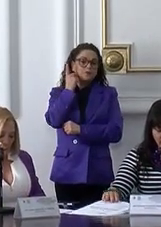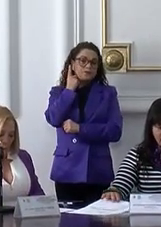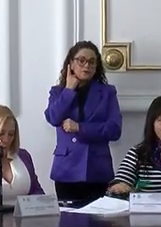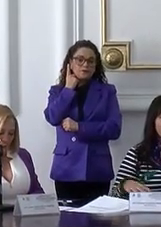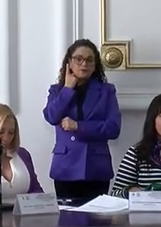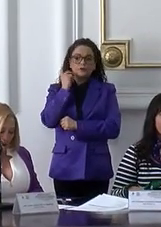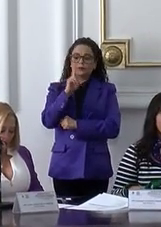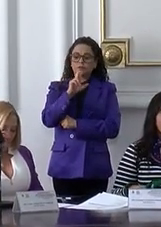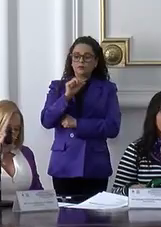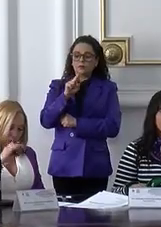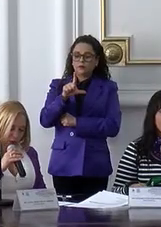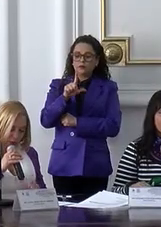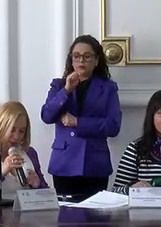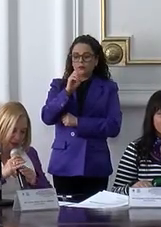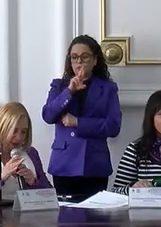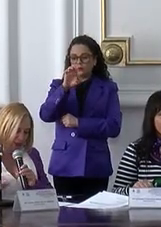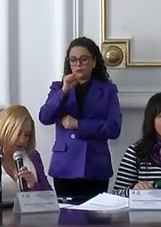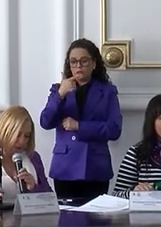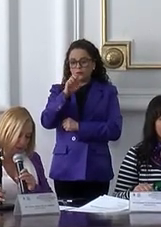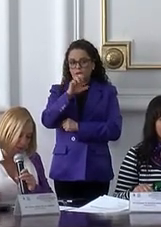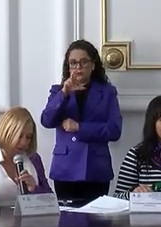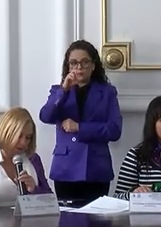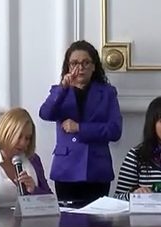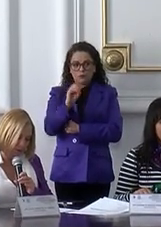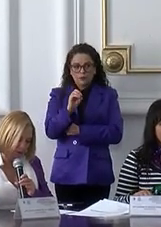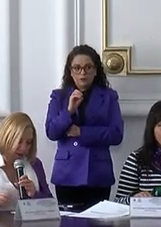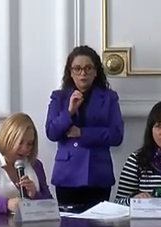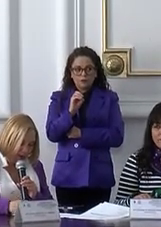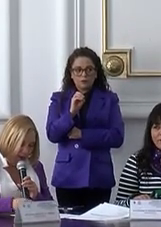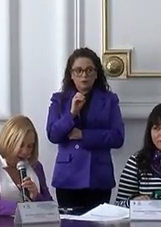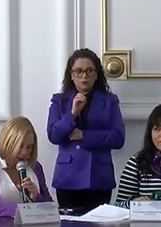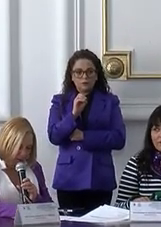Diputado Raúl de Jesús Torres Guerrero.